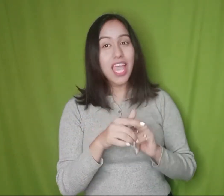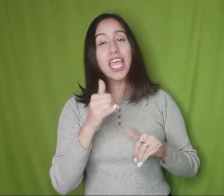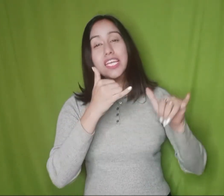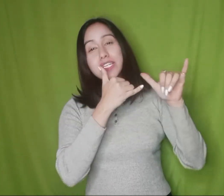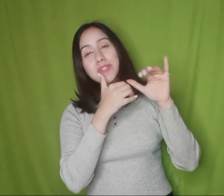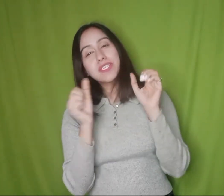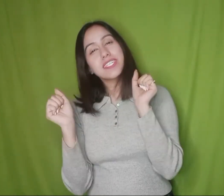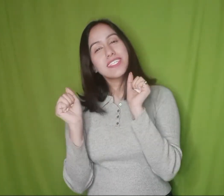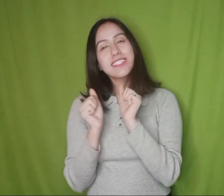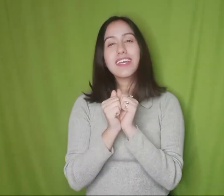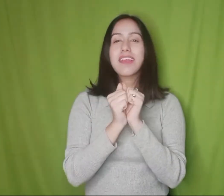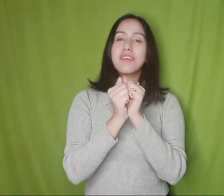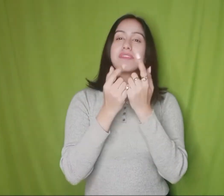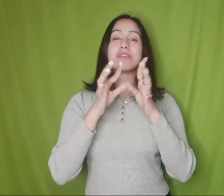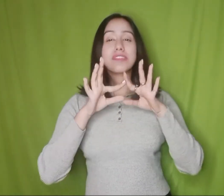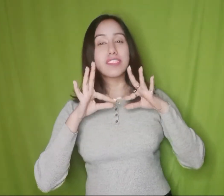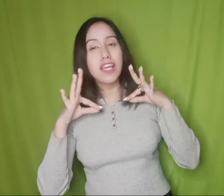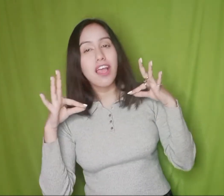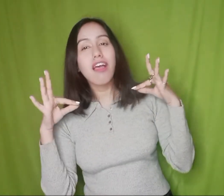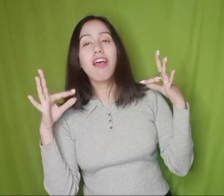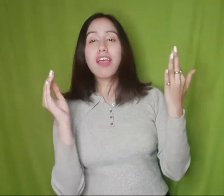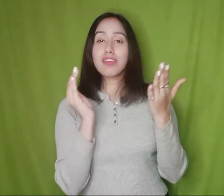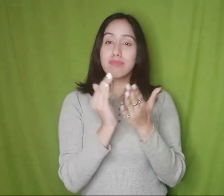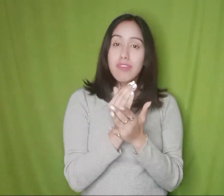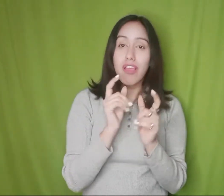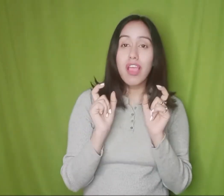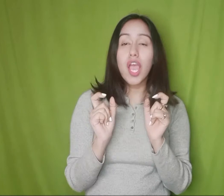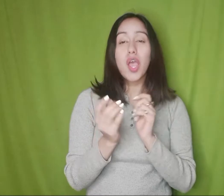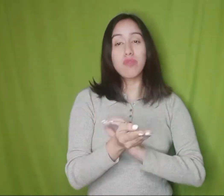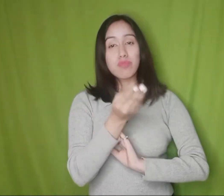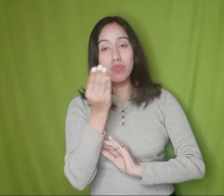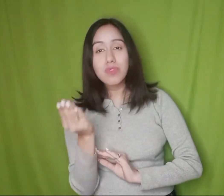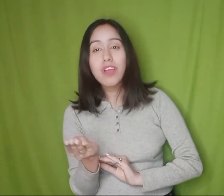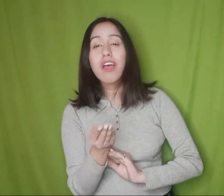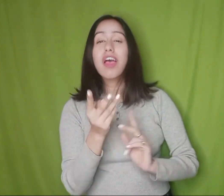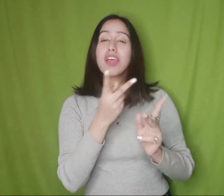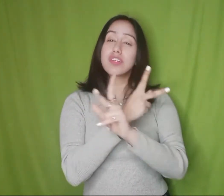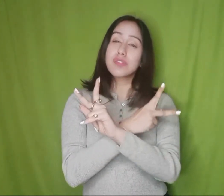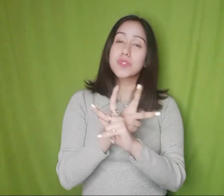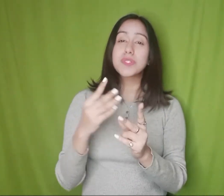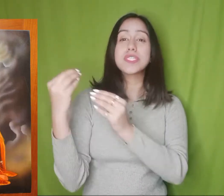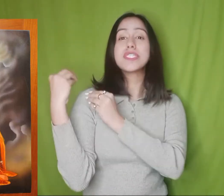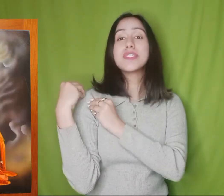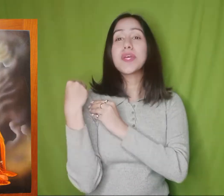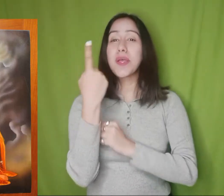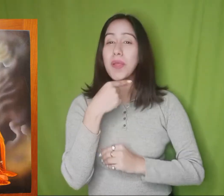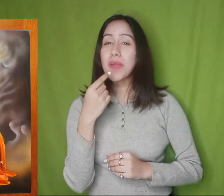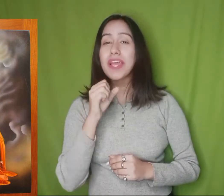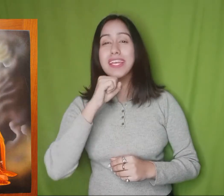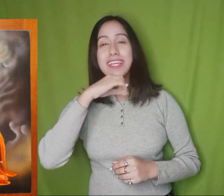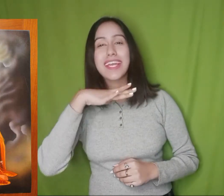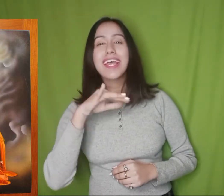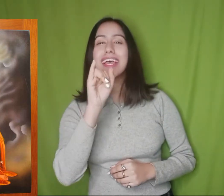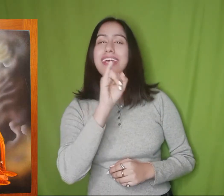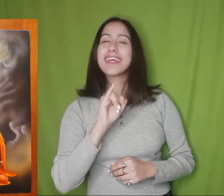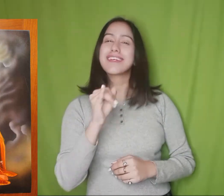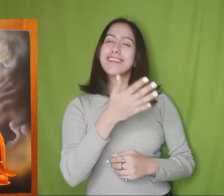लम्हा अपने कृष्णा के पास बीतता। कृष्णा के सजने संवरने, रख रखाव, पूजा